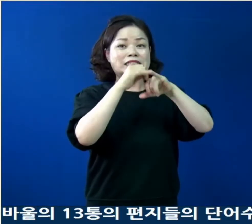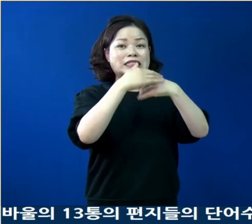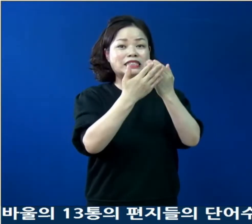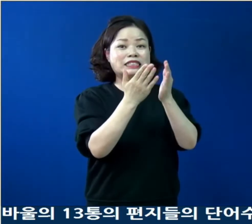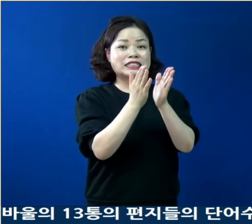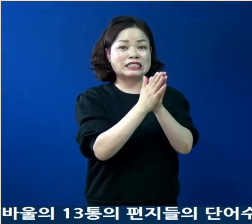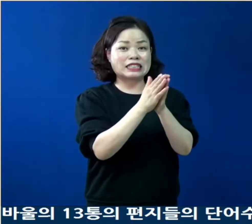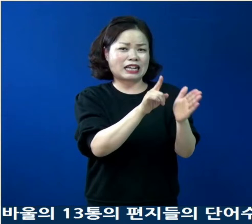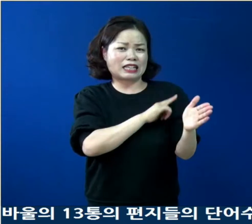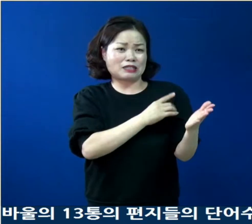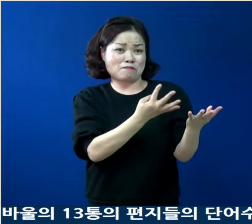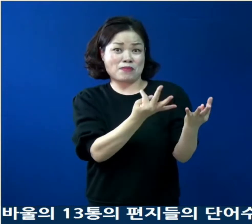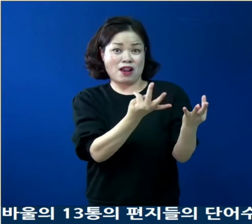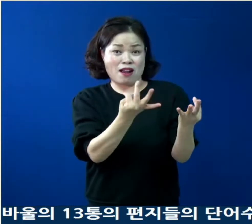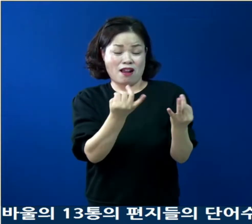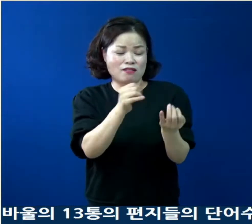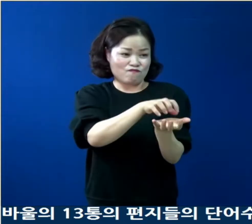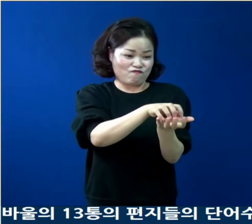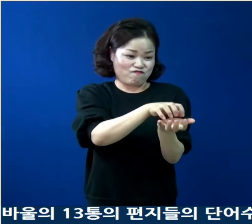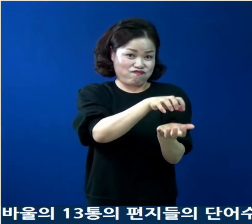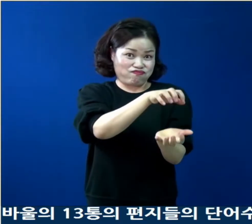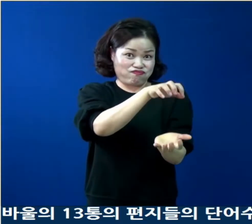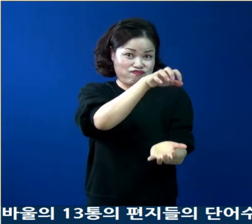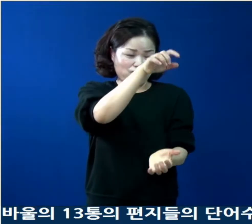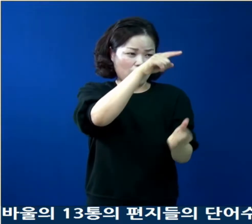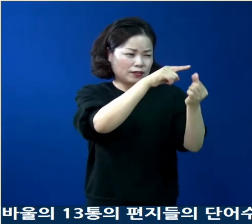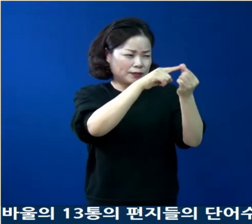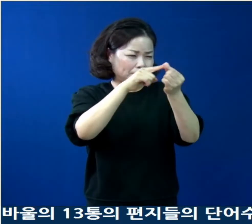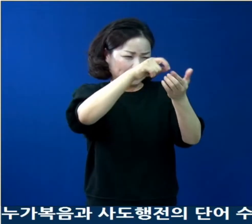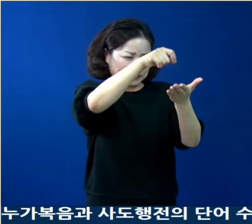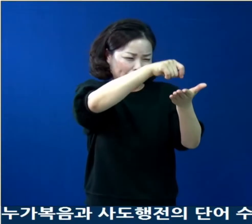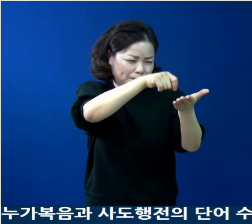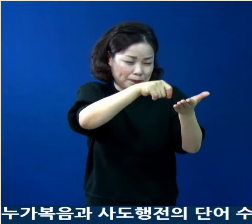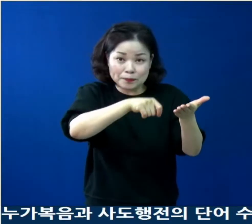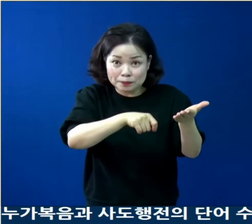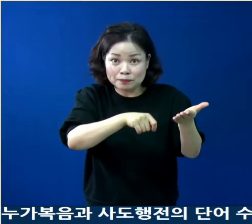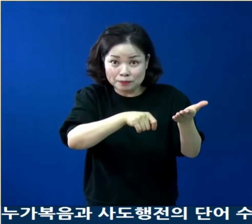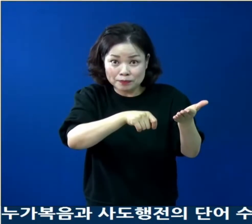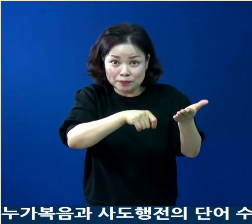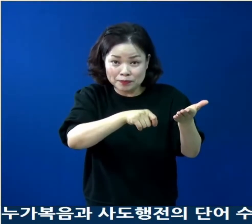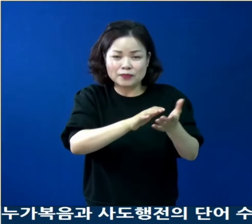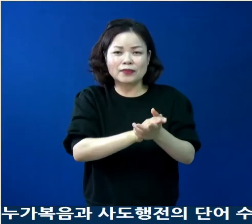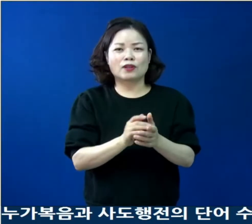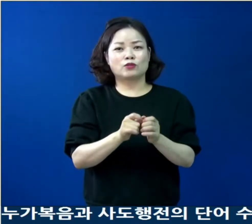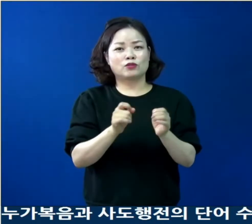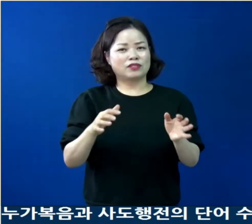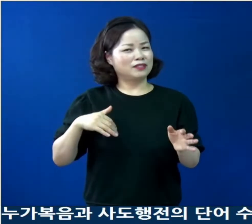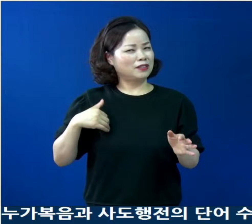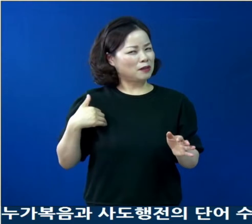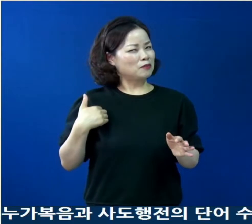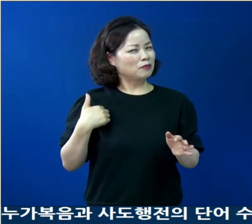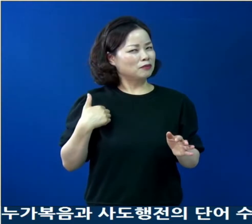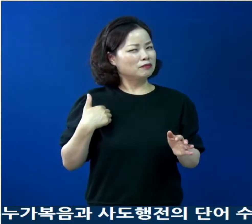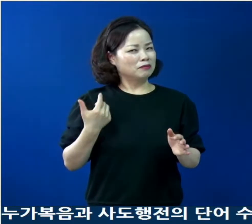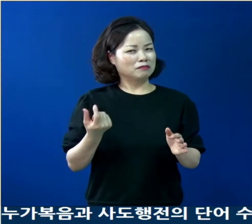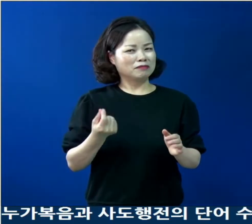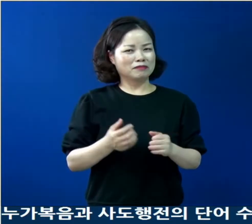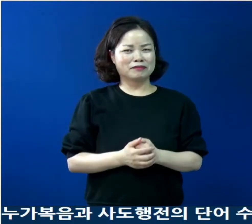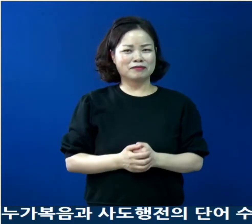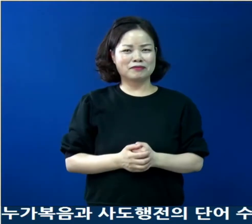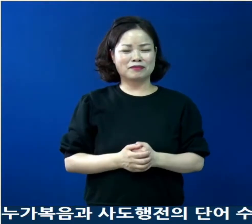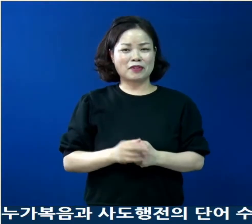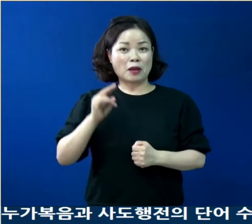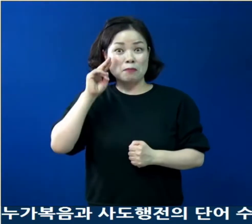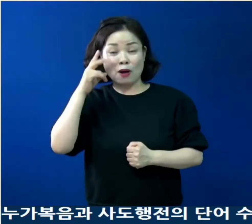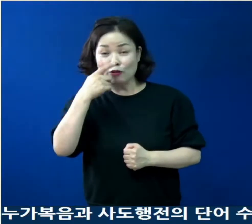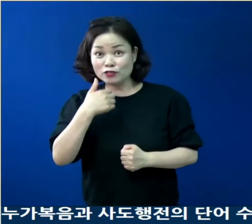중에 가장 많은 분량의 글을 썼다. 이건 그동안 잘 모르셨던 분도 제법 계시죠?